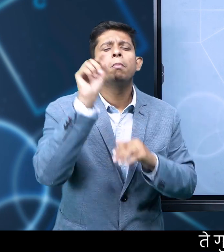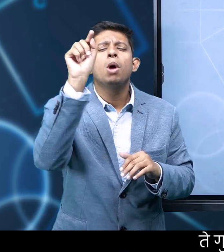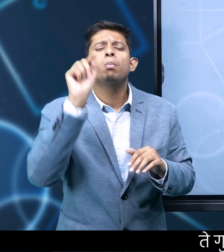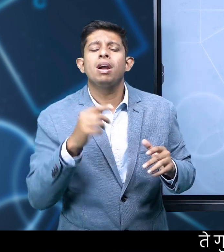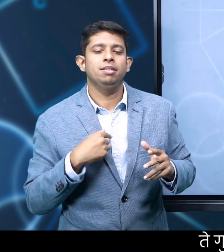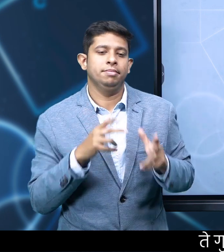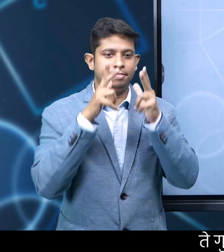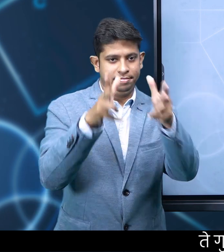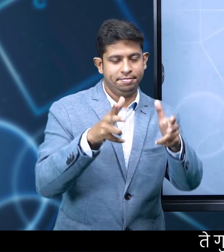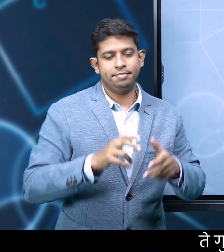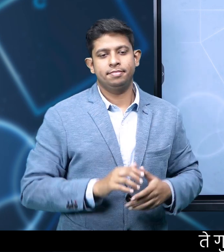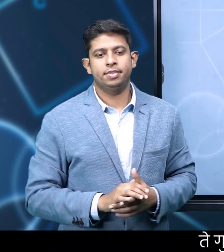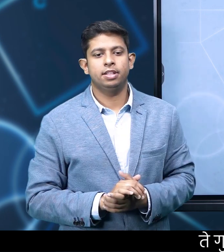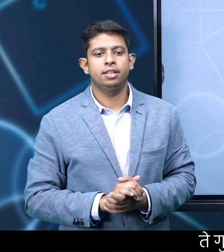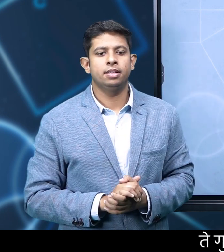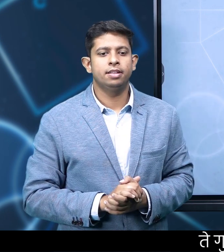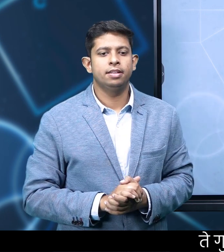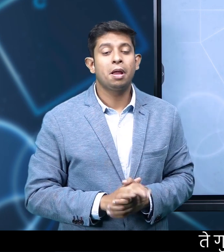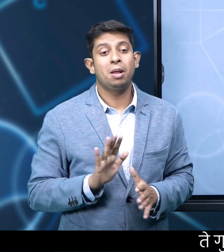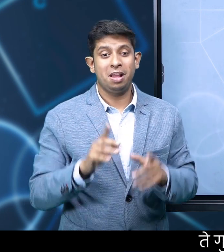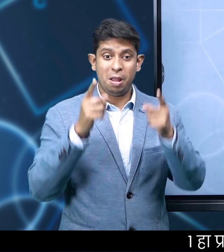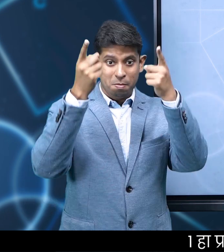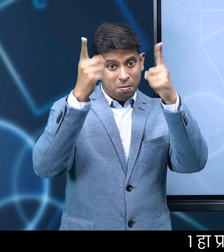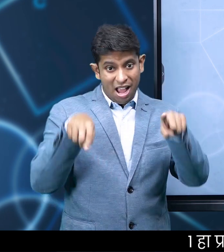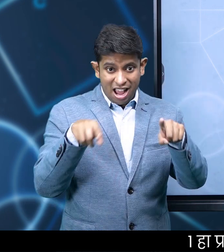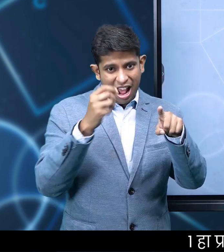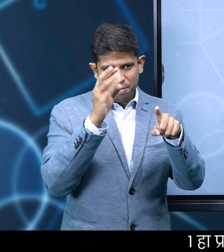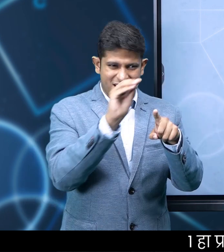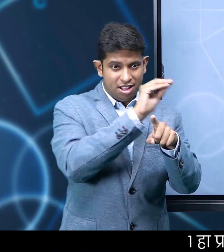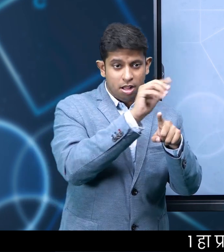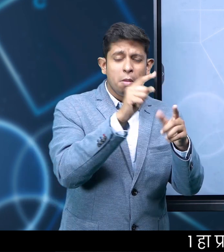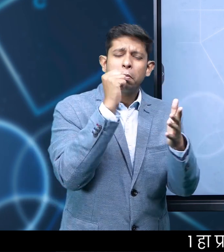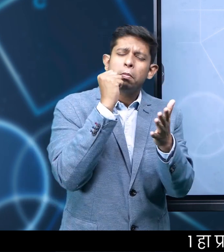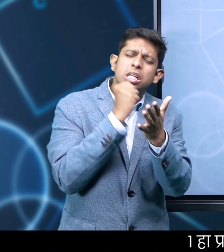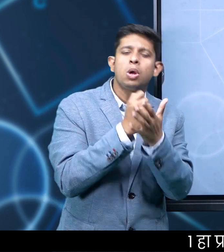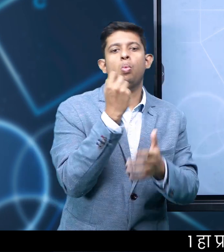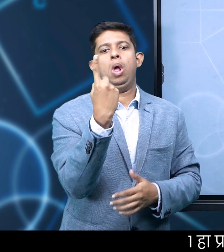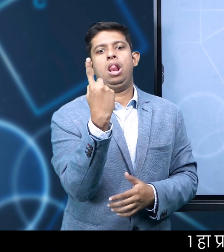ते गुणधर्म खाली दिलेले आहेत. 1 हा प्रत्येक संख्येचा अवयव आहे.